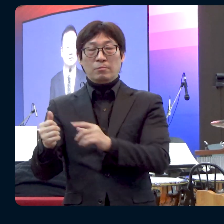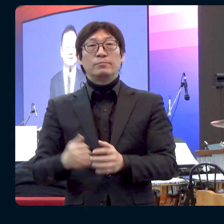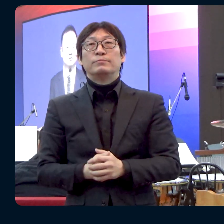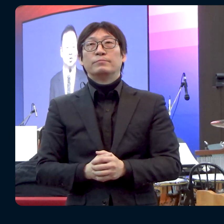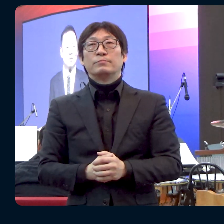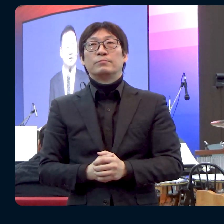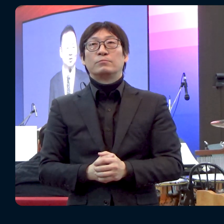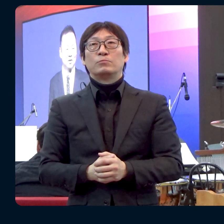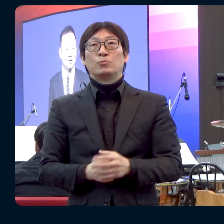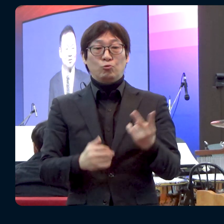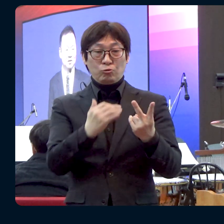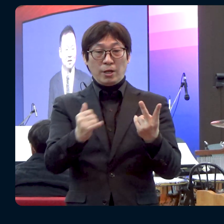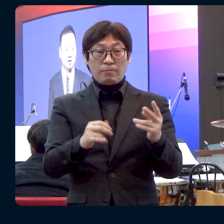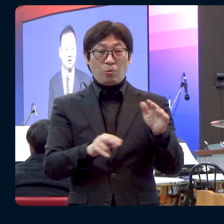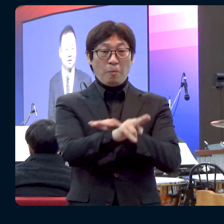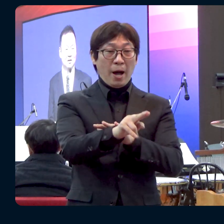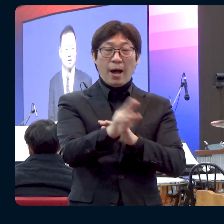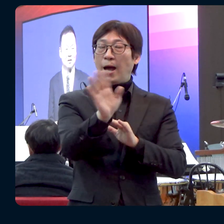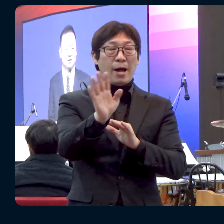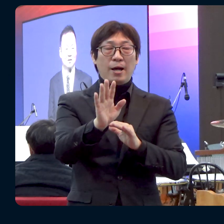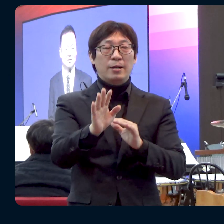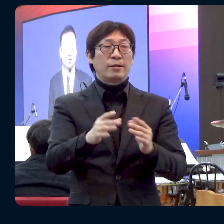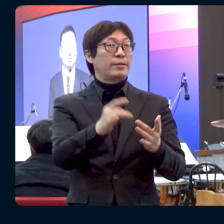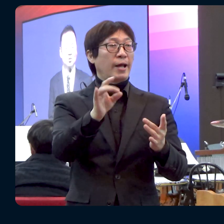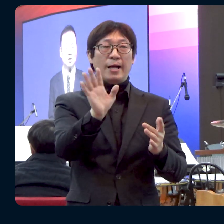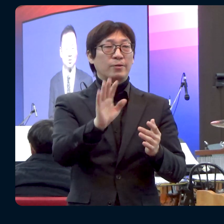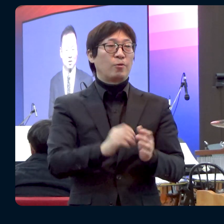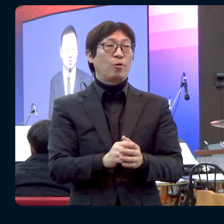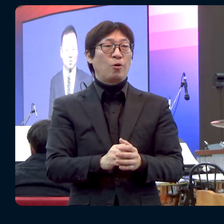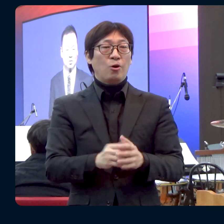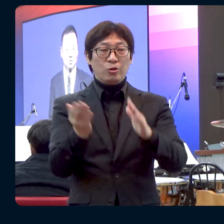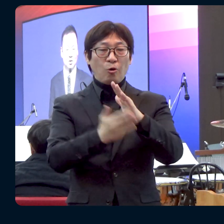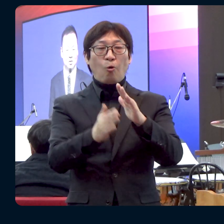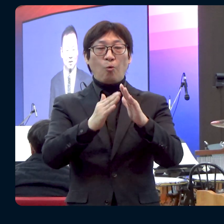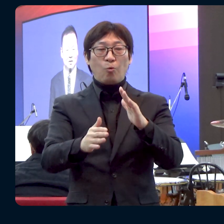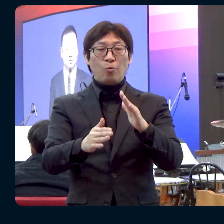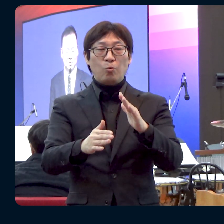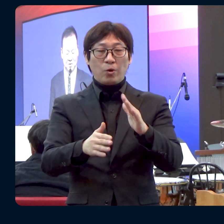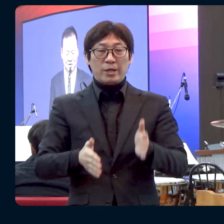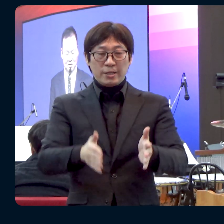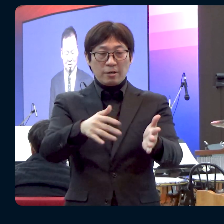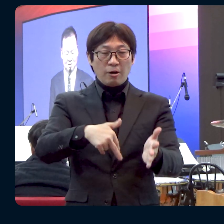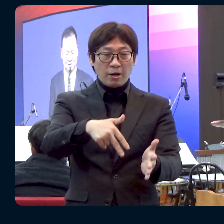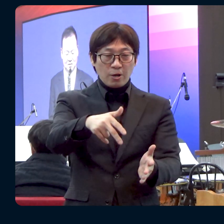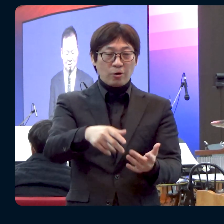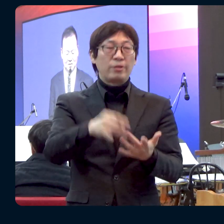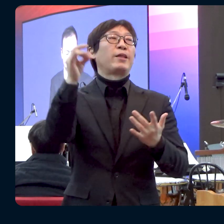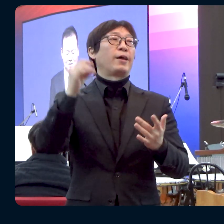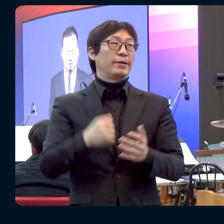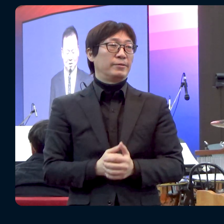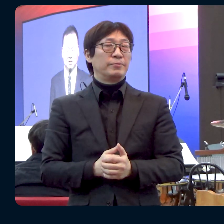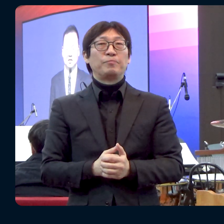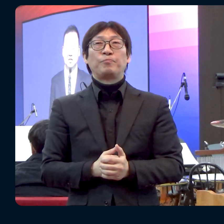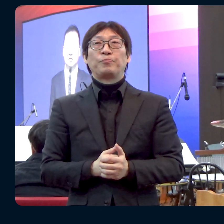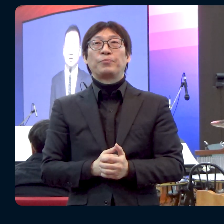바울과 실라는 도망을 선택한 것이 아니라 성도가 되기로 결단한